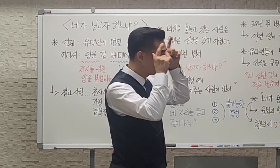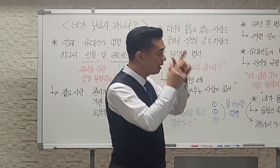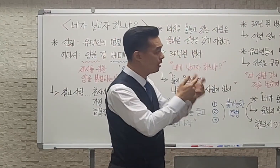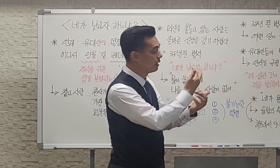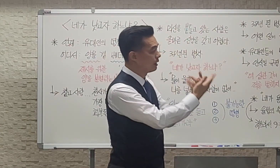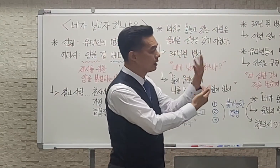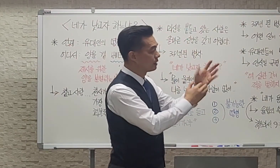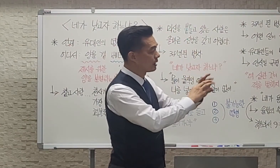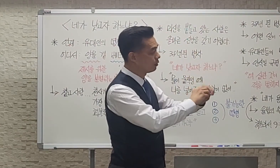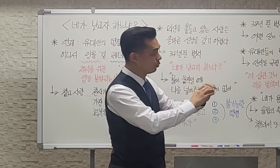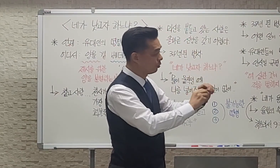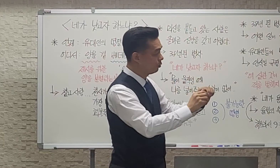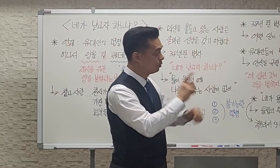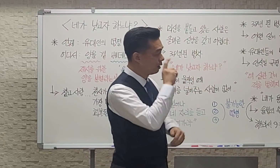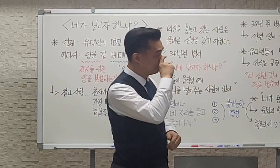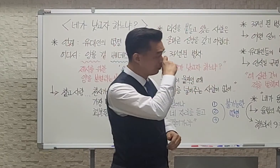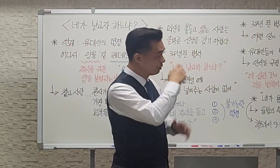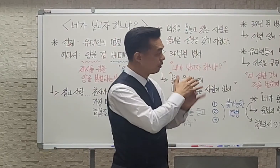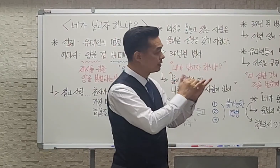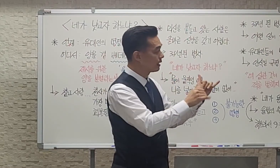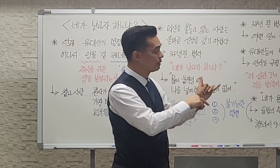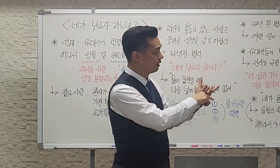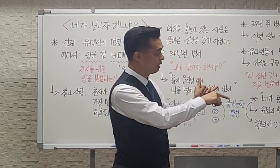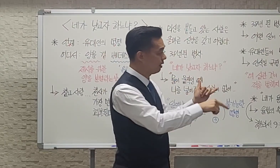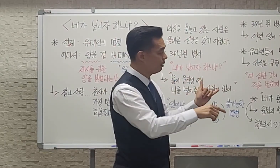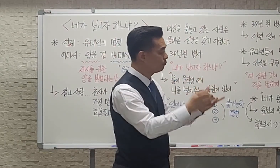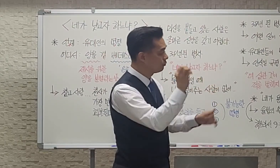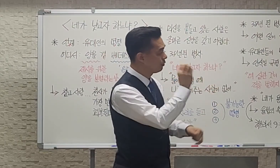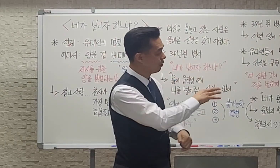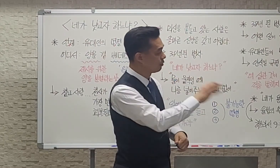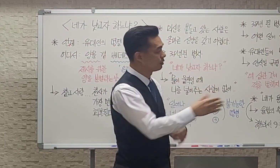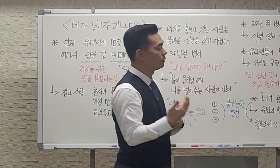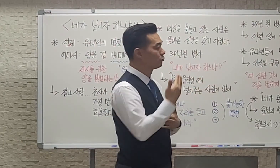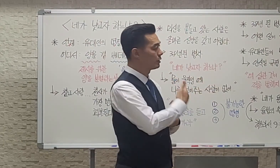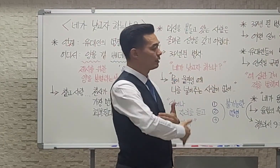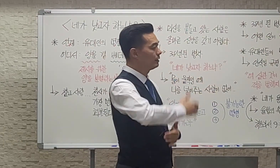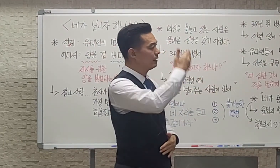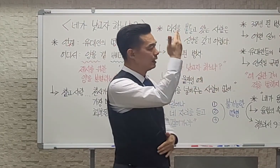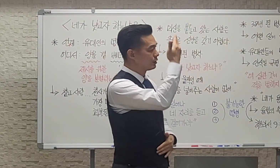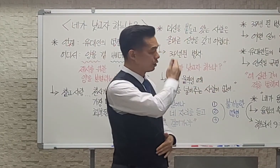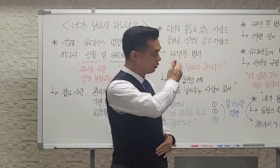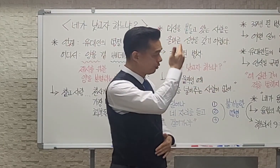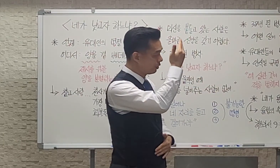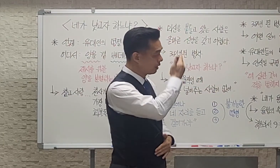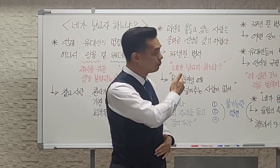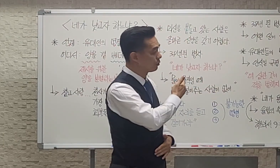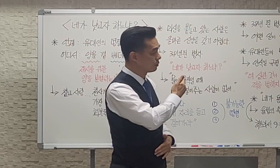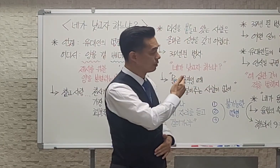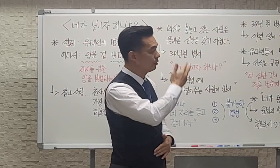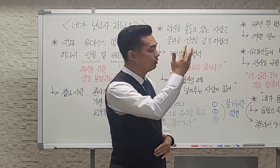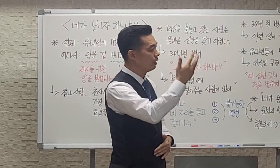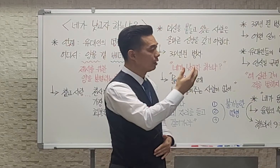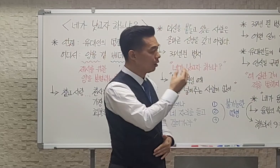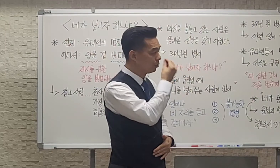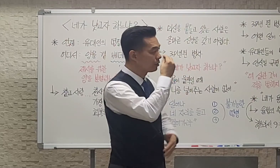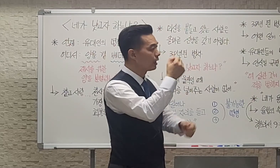암송아지의 제도 불결한 자들에게 뿌려 그 육체를 정결하게 함으로써